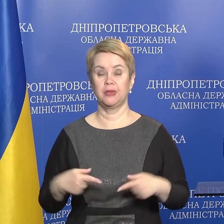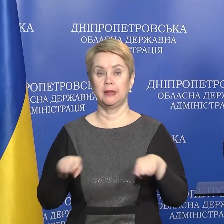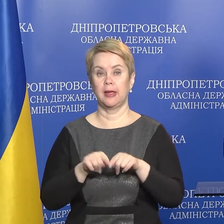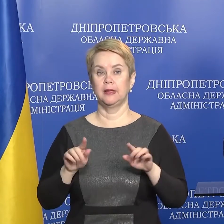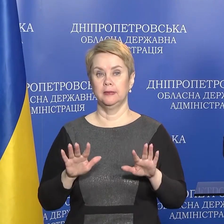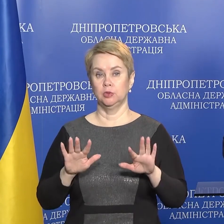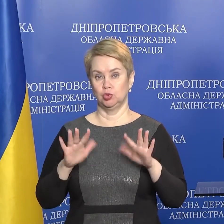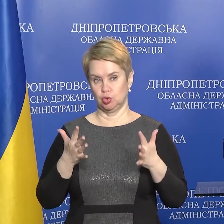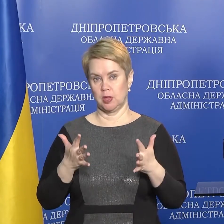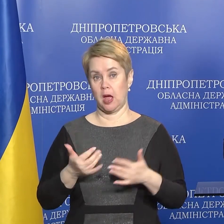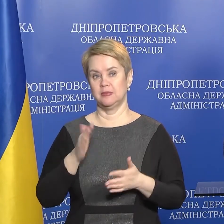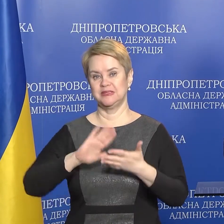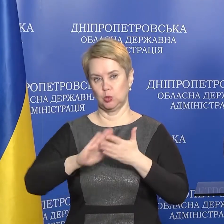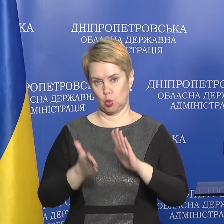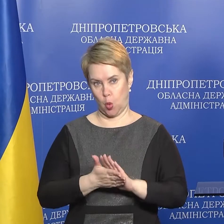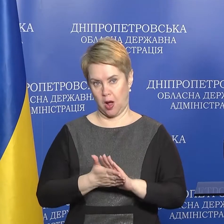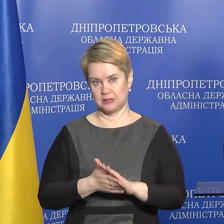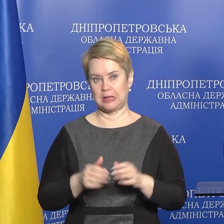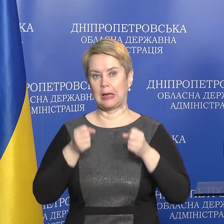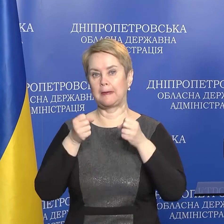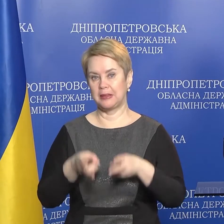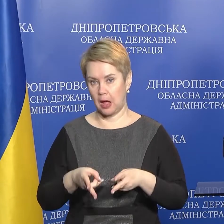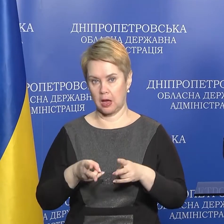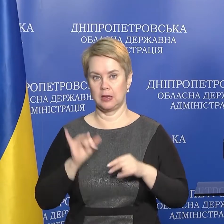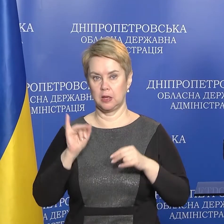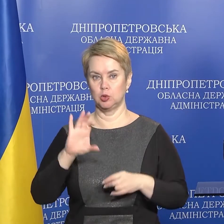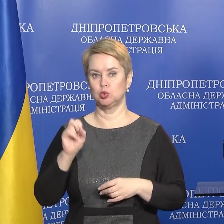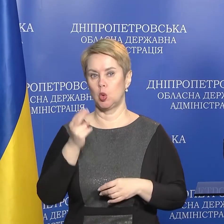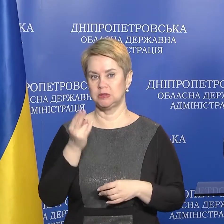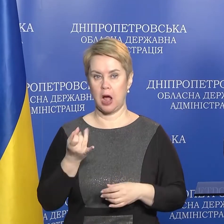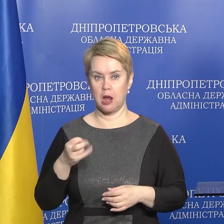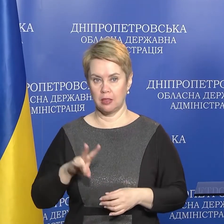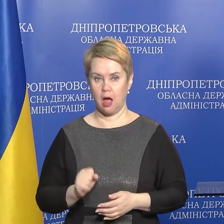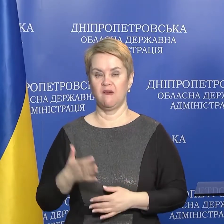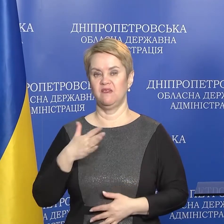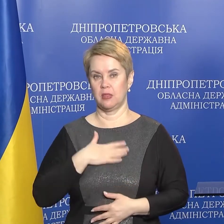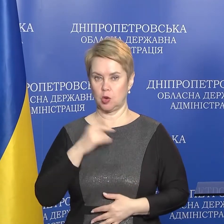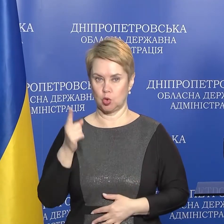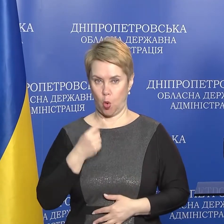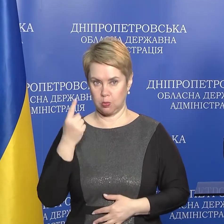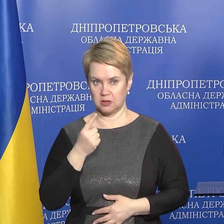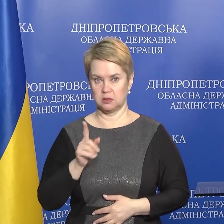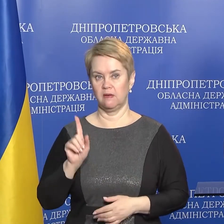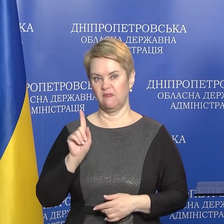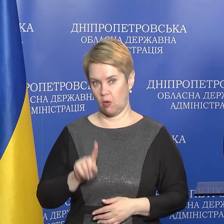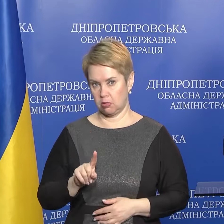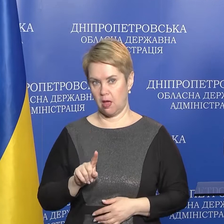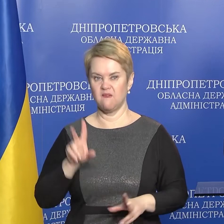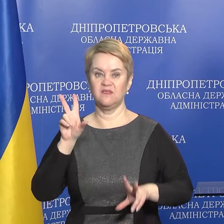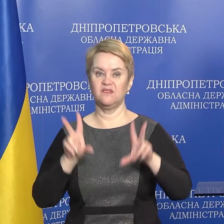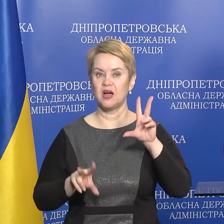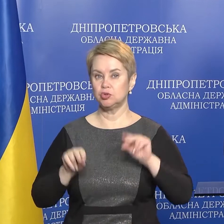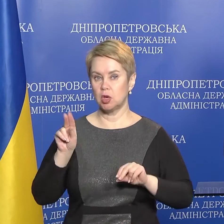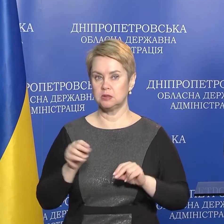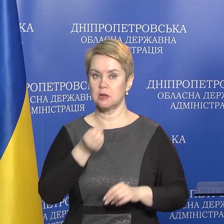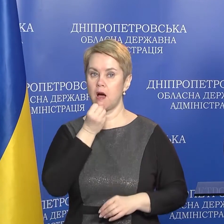таким чином ситуація і криміногенна, і соціальна в нашій області, вона